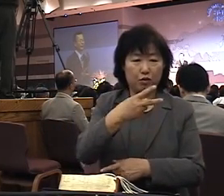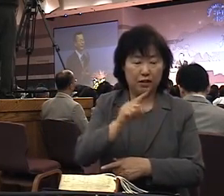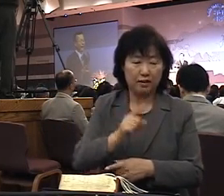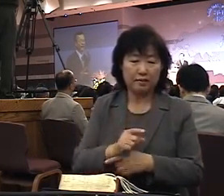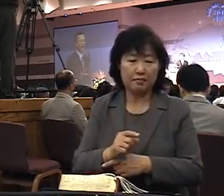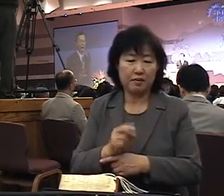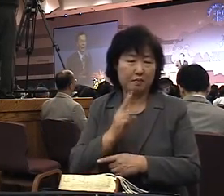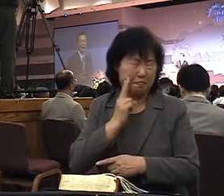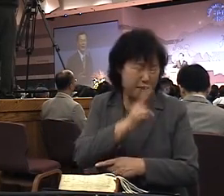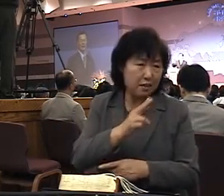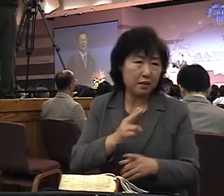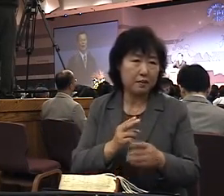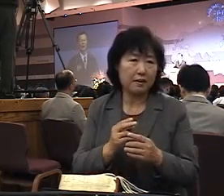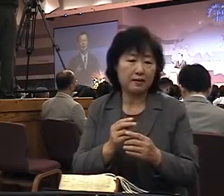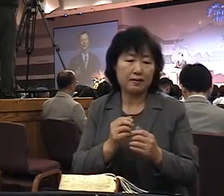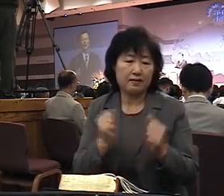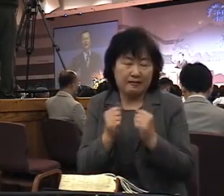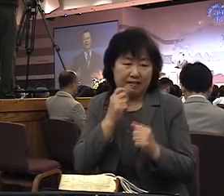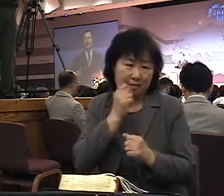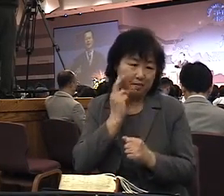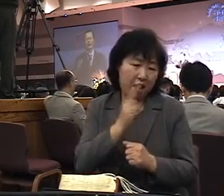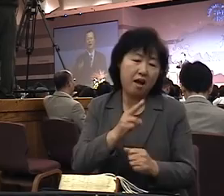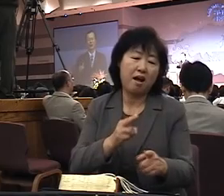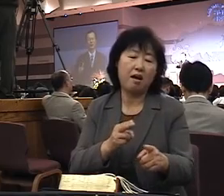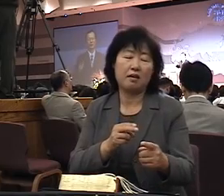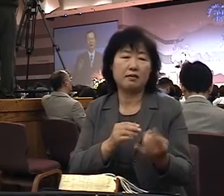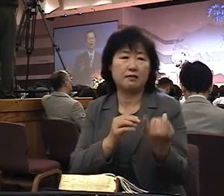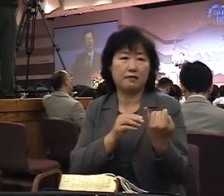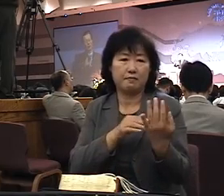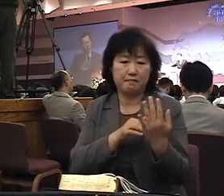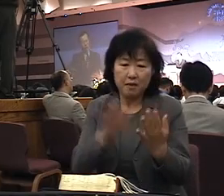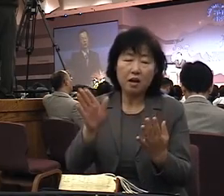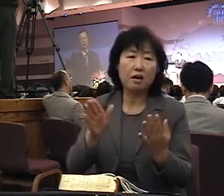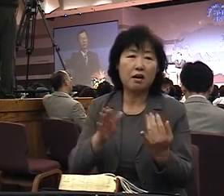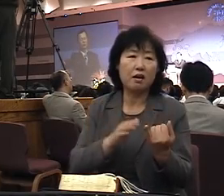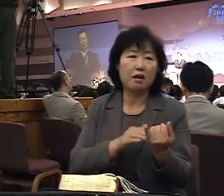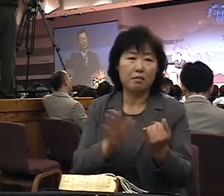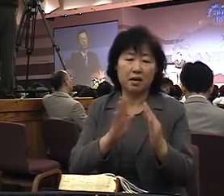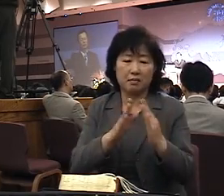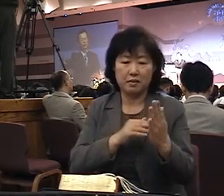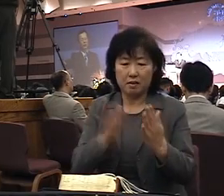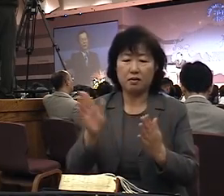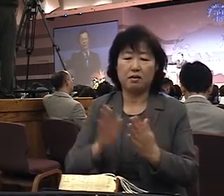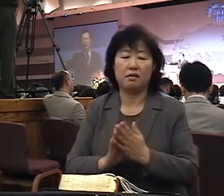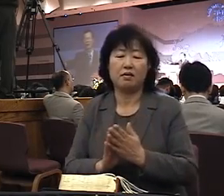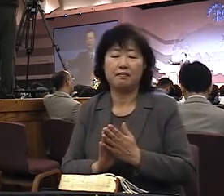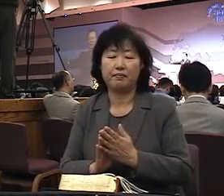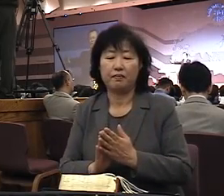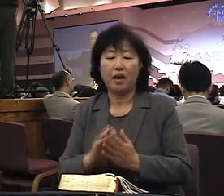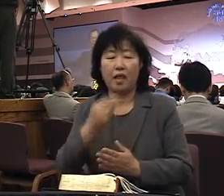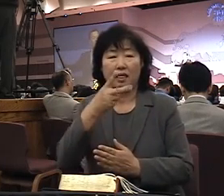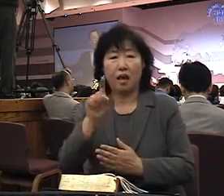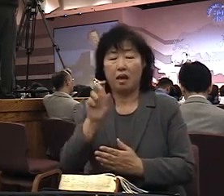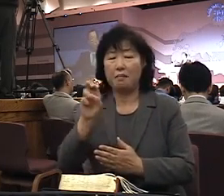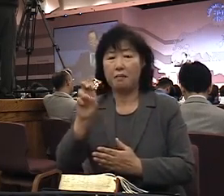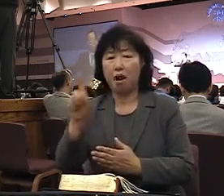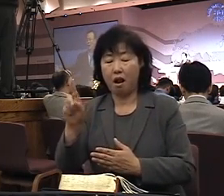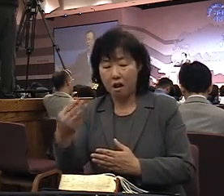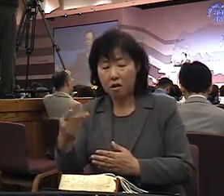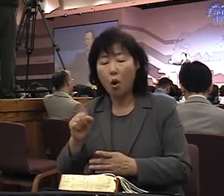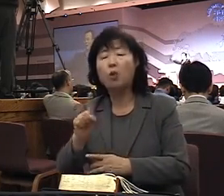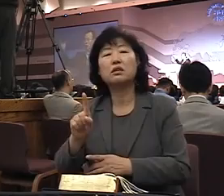냉철하게 한때의 그 아들의 아내였던 다말을 내어 쫓았던 것입니다. 다말은 그래서